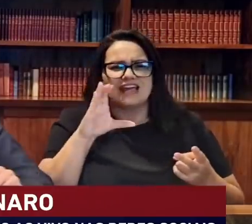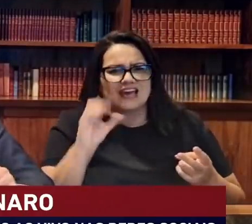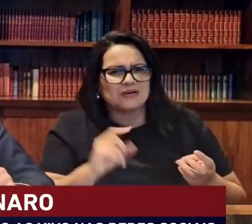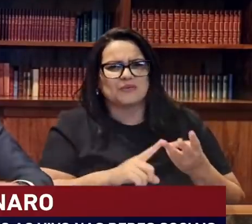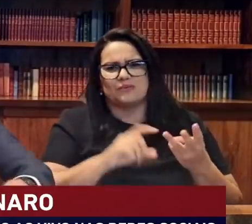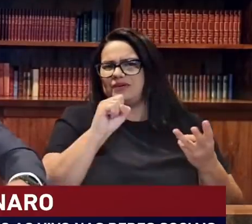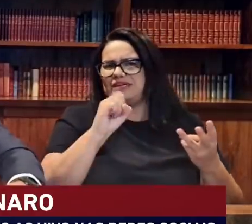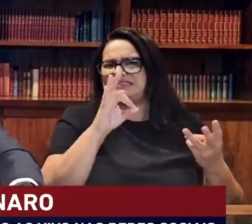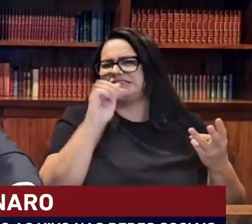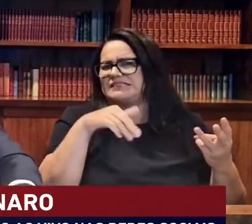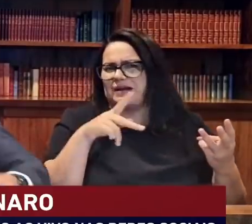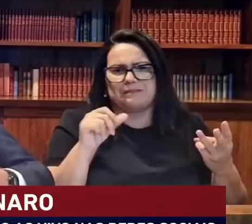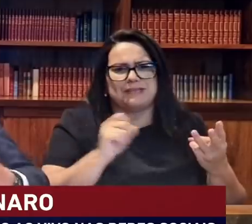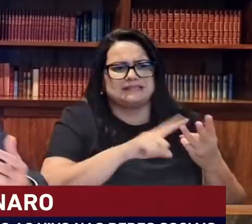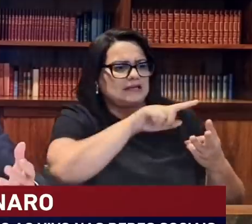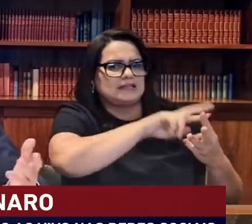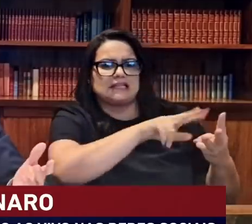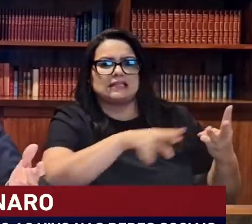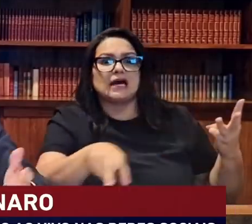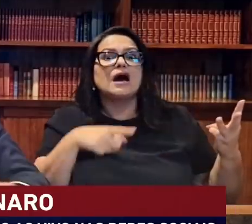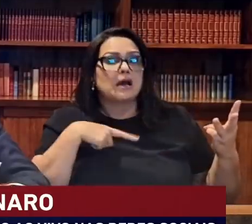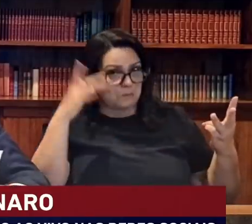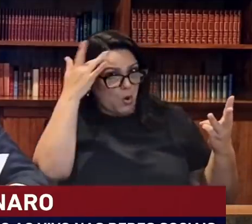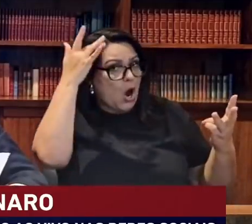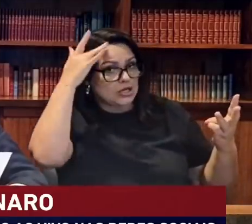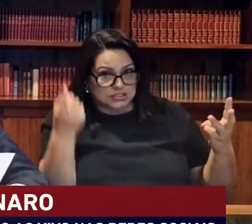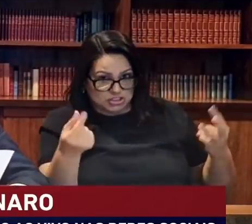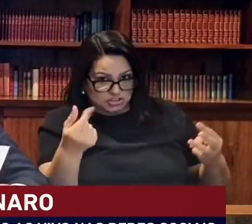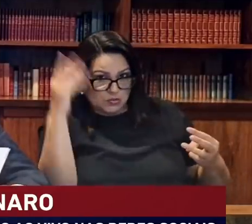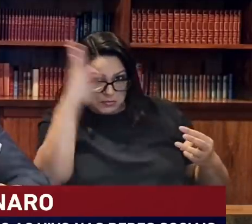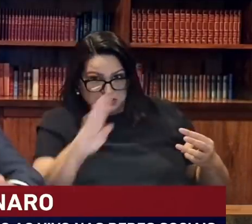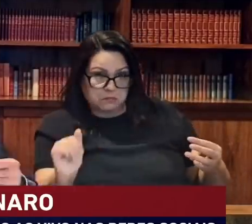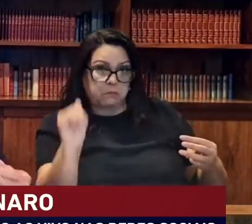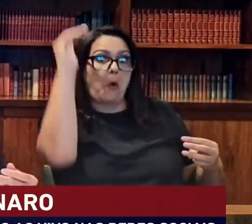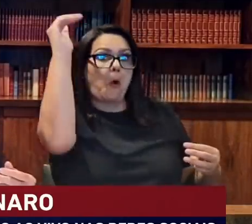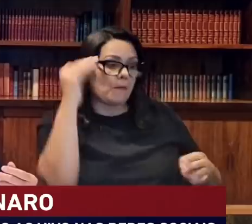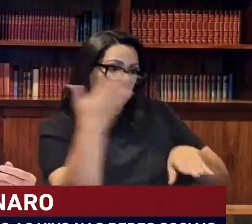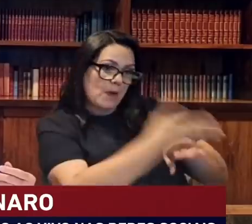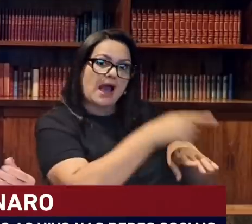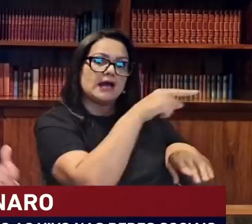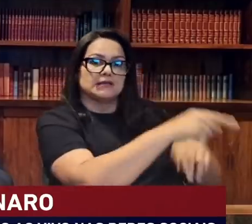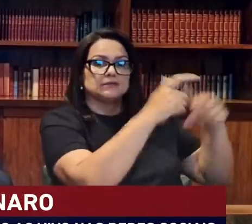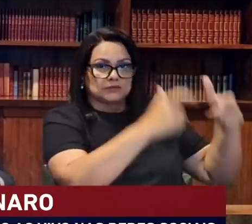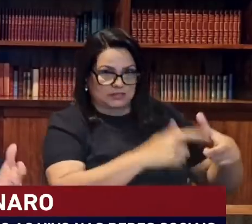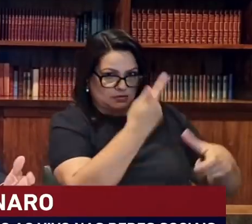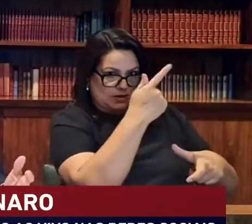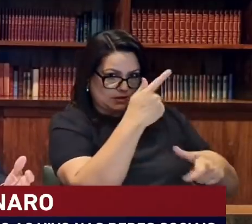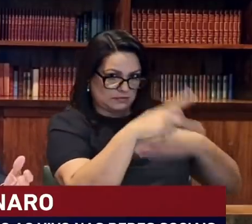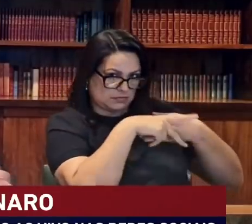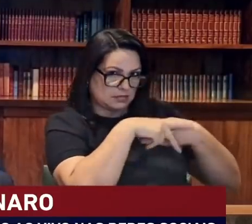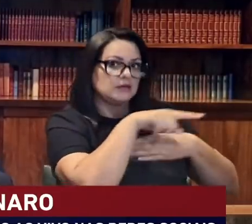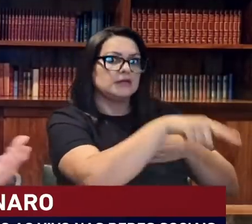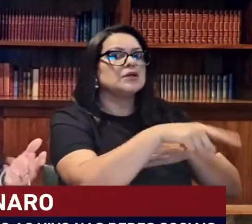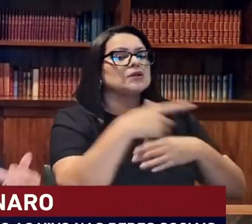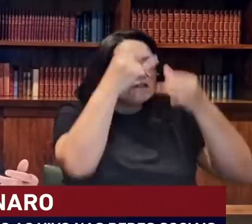estampas, tá? Era na moda, nosso dinheiro valia muito naquela época, e eu me lembro muito bem. E a fazenda Itamaraty, se eu não me engano, era